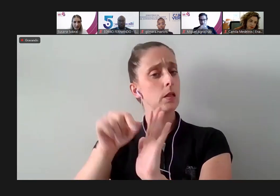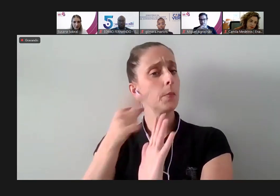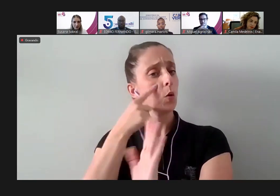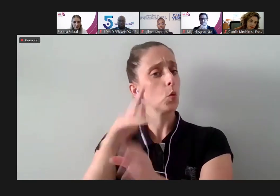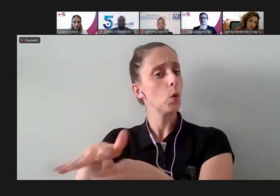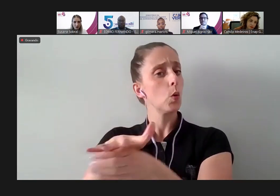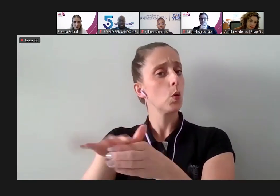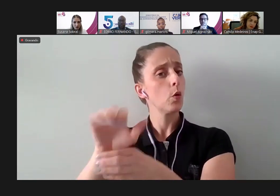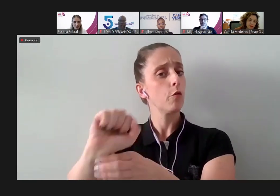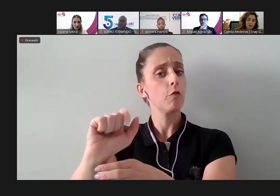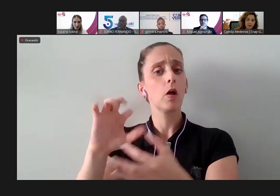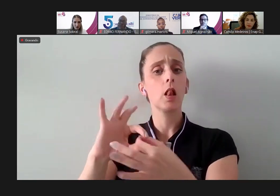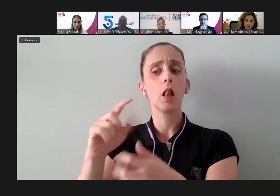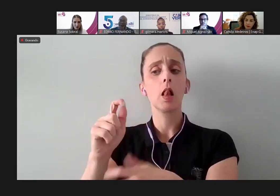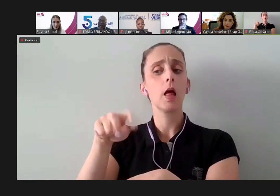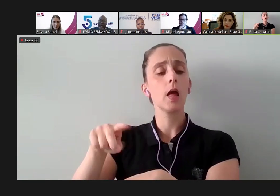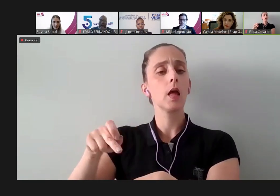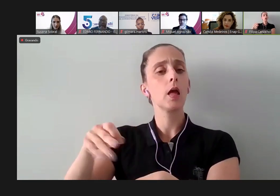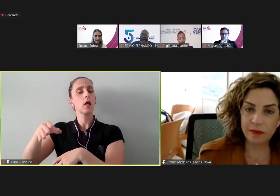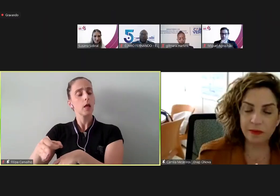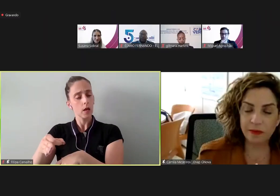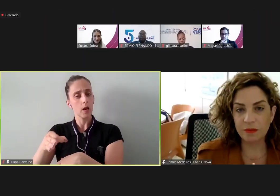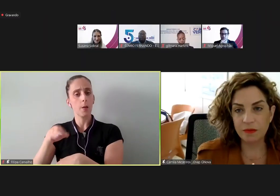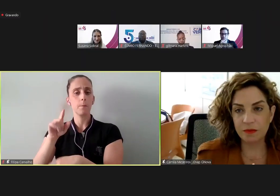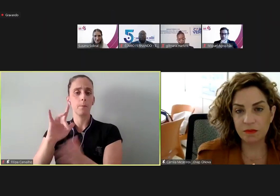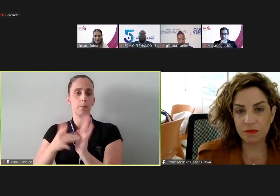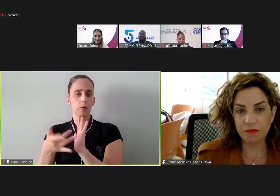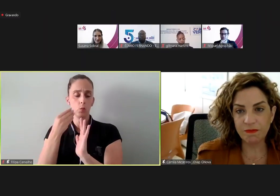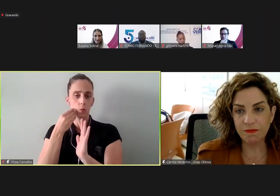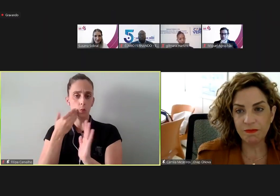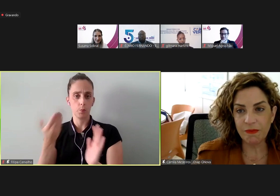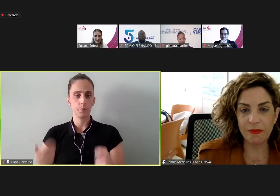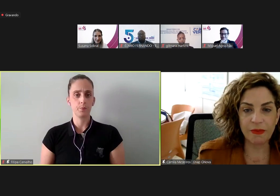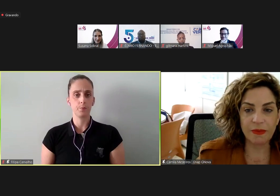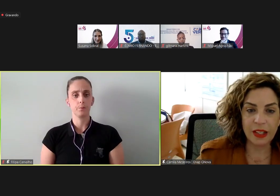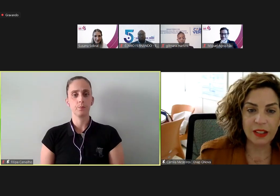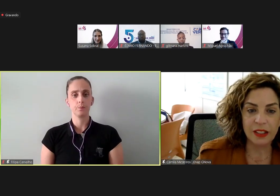contexto da ENAP, da Escola Nacional de Administração Pública.